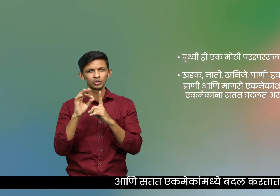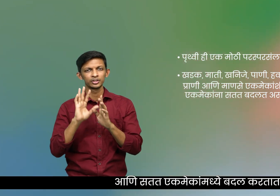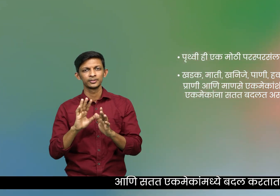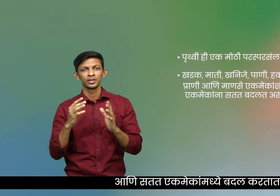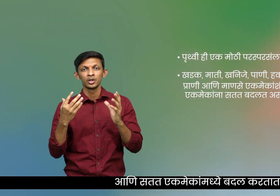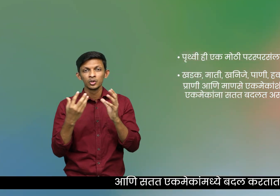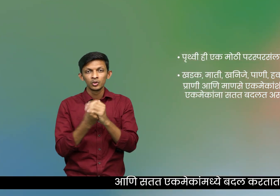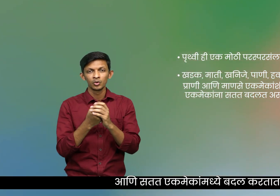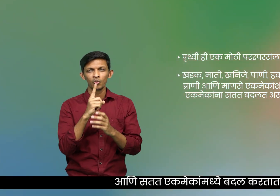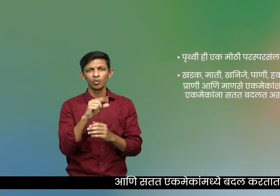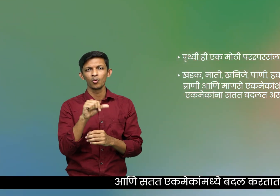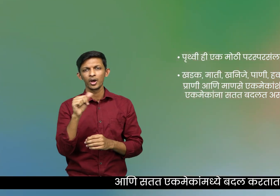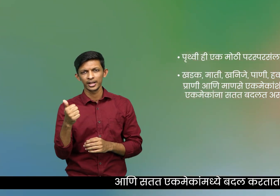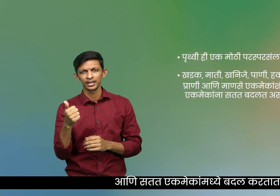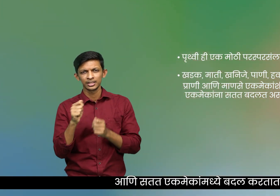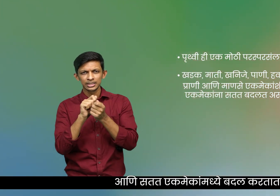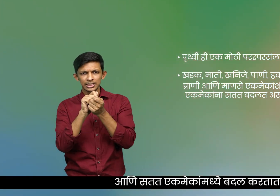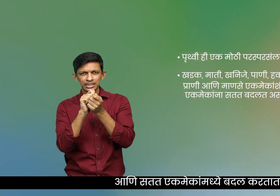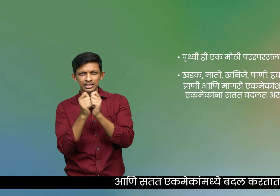आणि एकमेकांमध्ये बदल करतात.